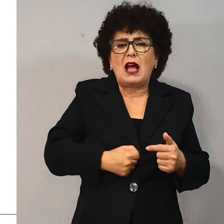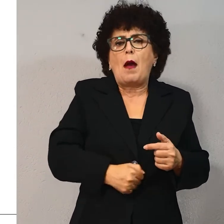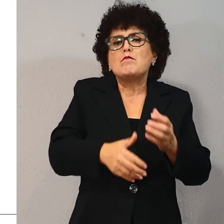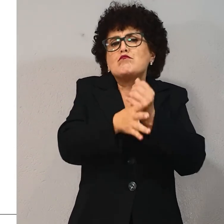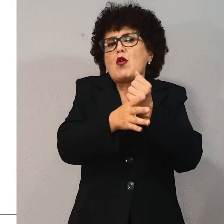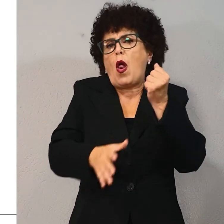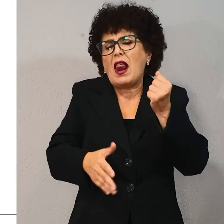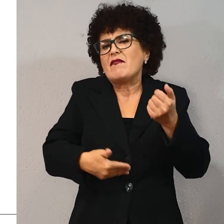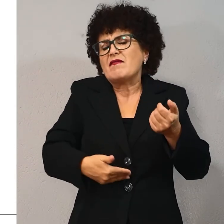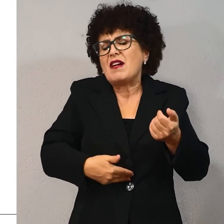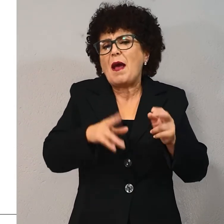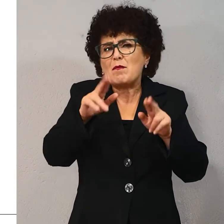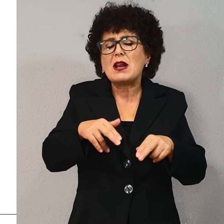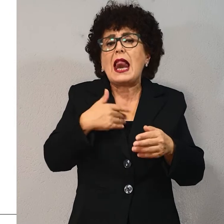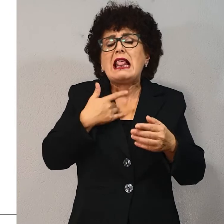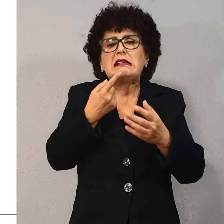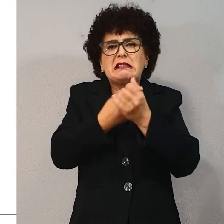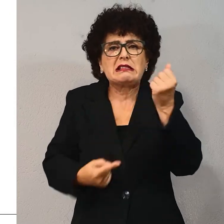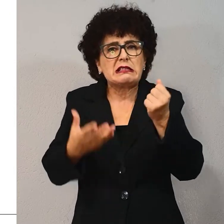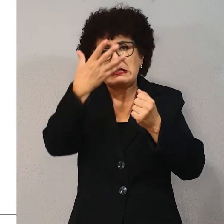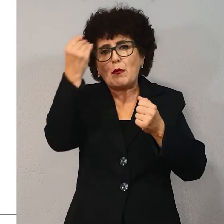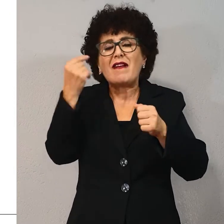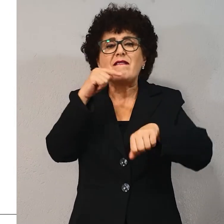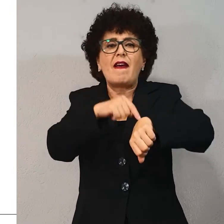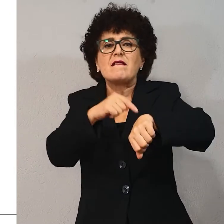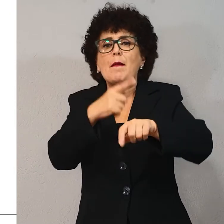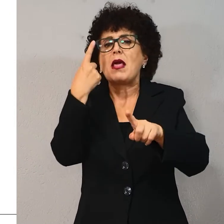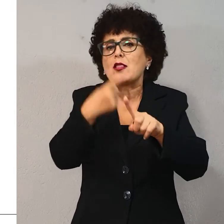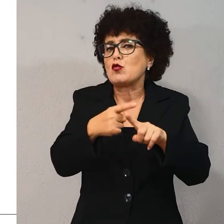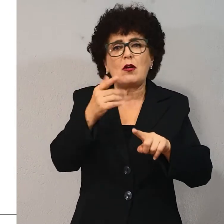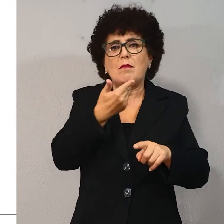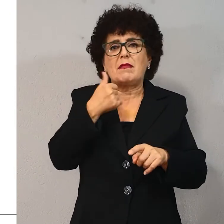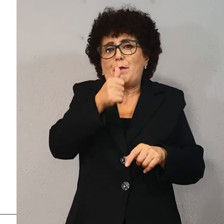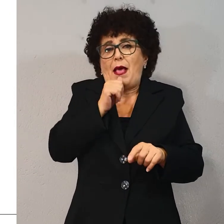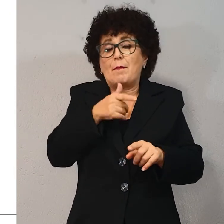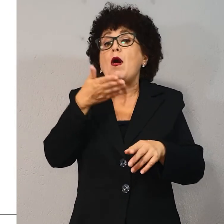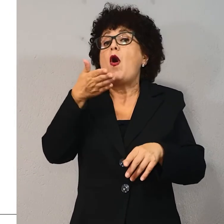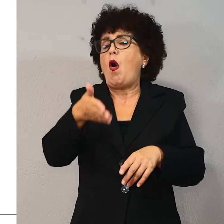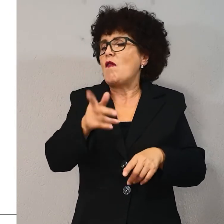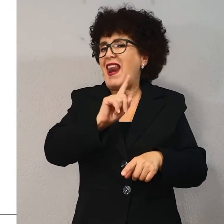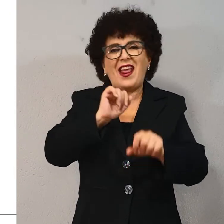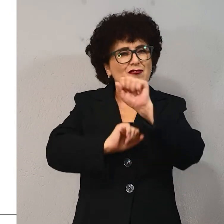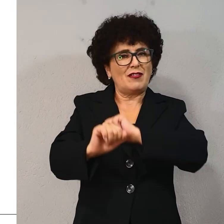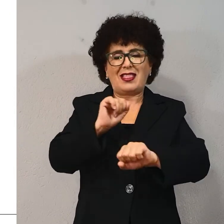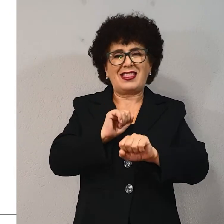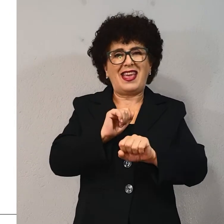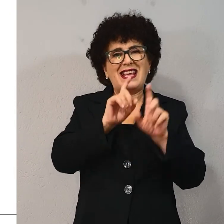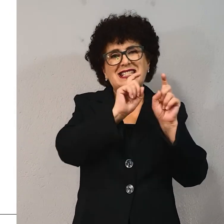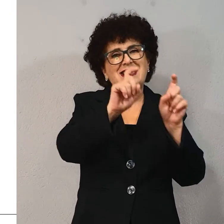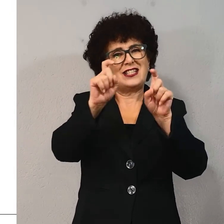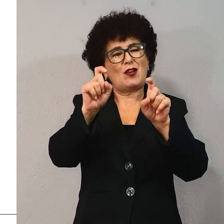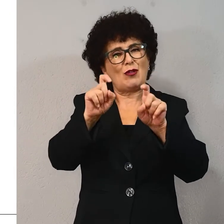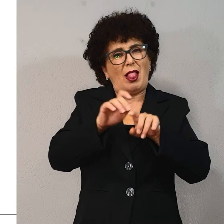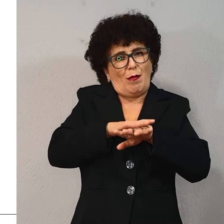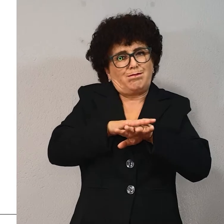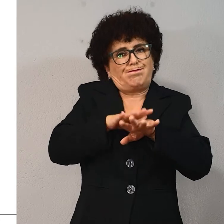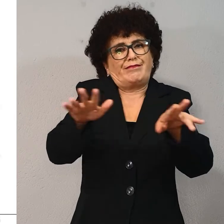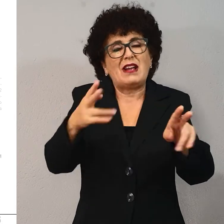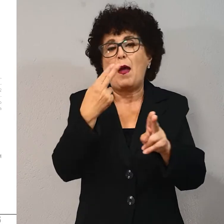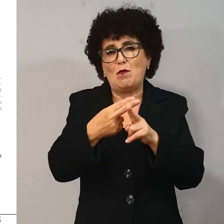доколку пропуштиш да земеш таблета во одреденото време. Овој метод не штити од сексуално преносливи